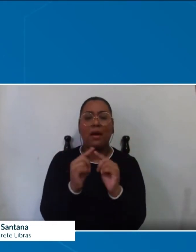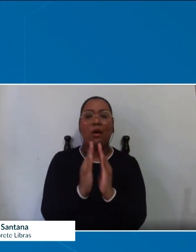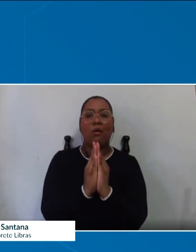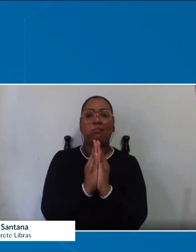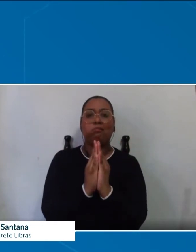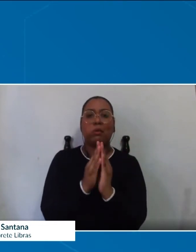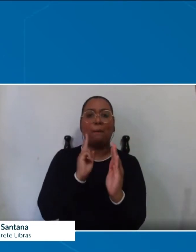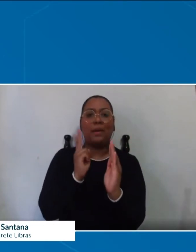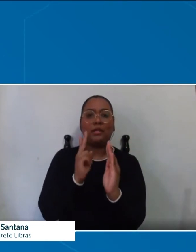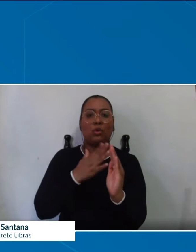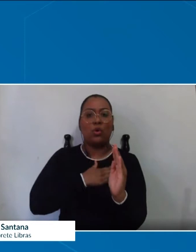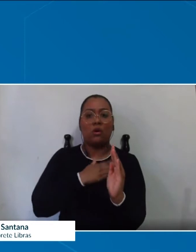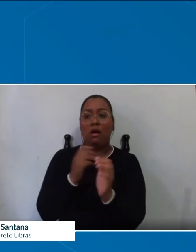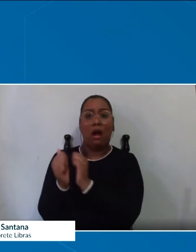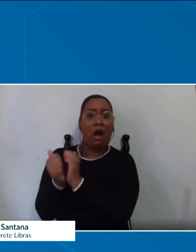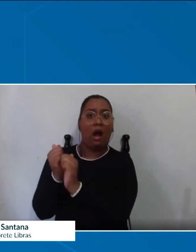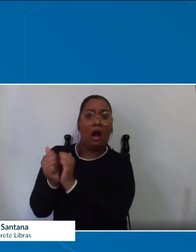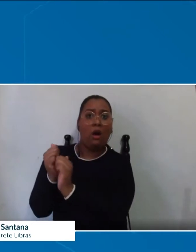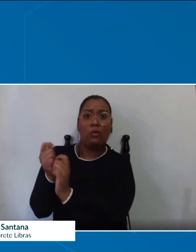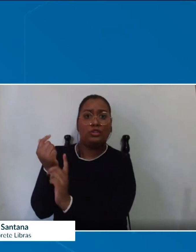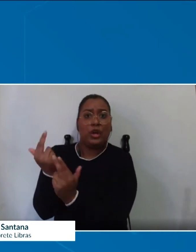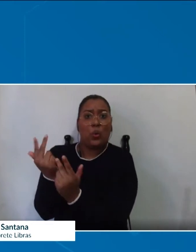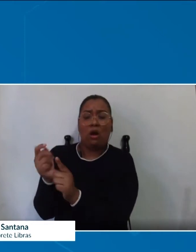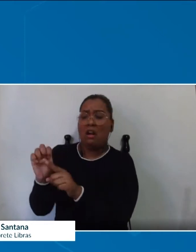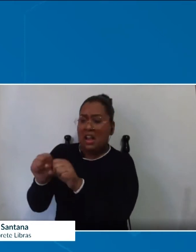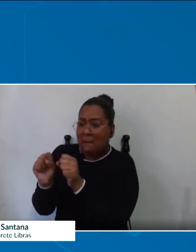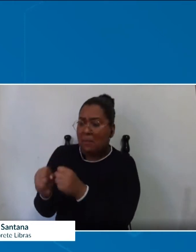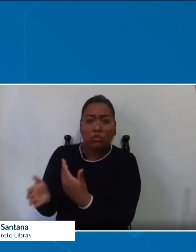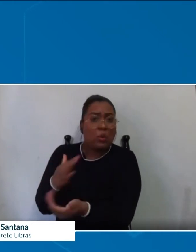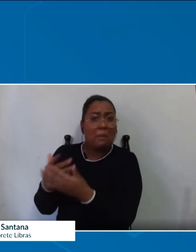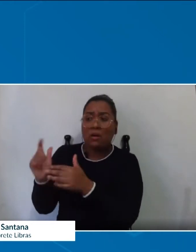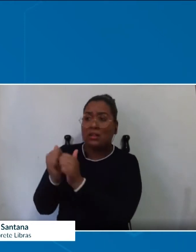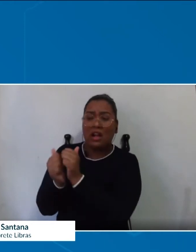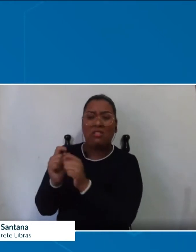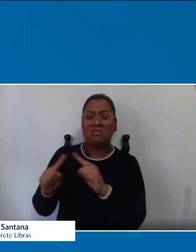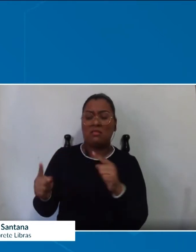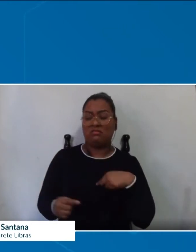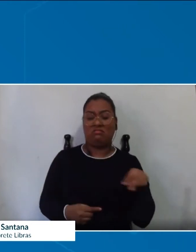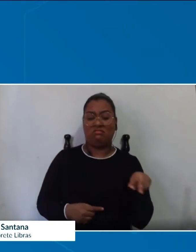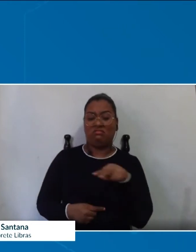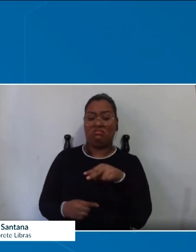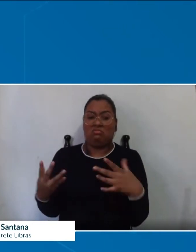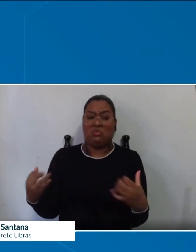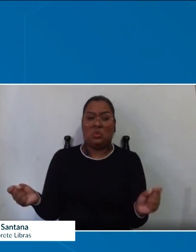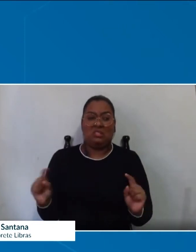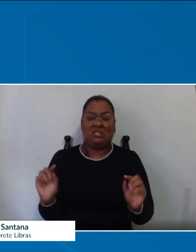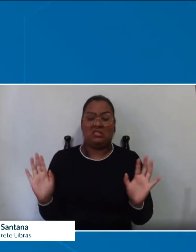do arroz, é arroz da mesma forma. O consumidor não aceita, mas isso pode ser